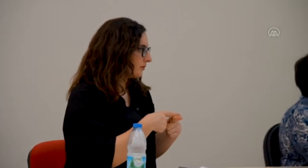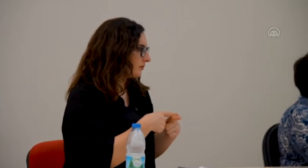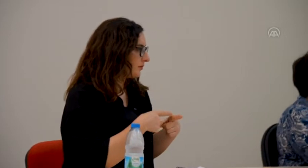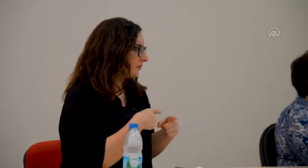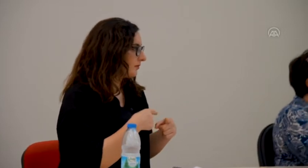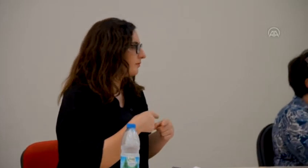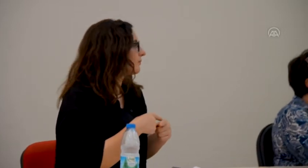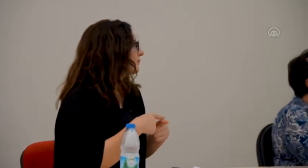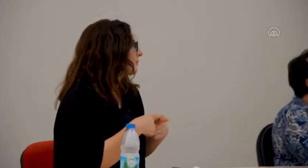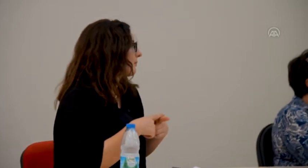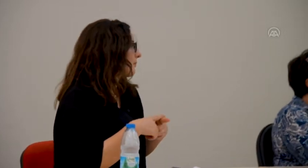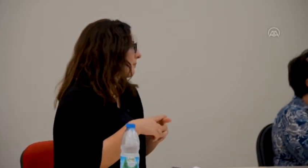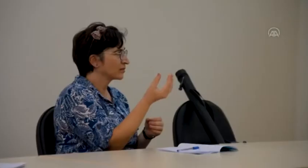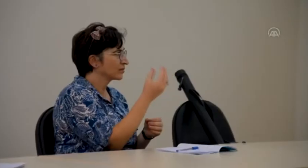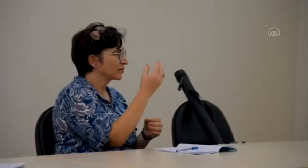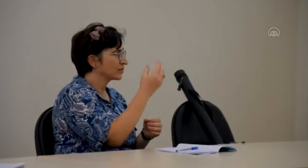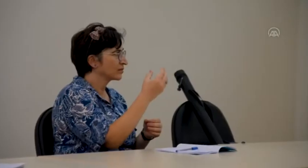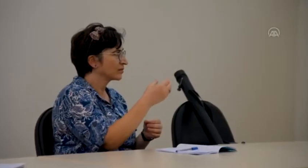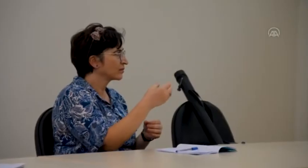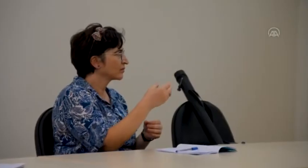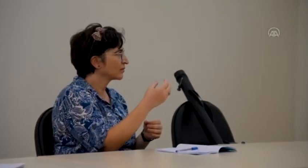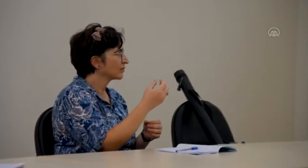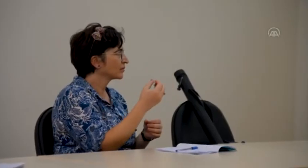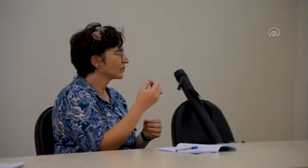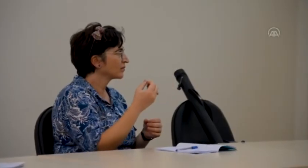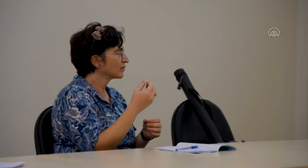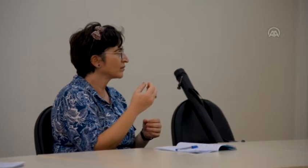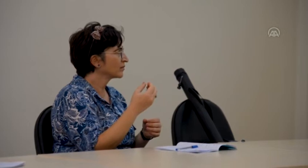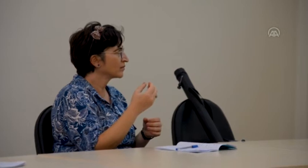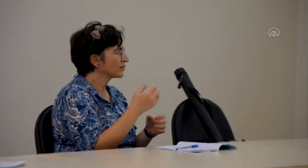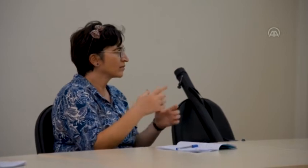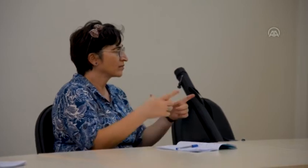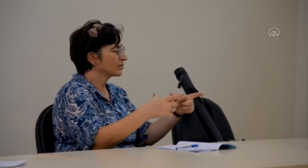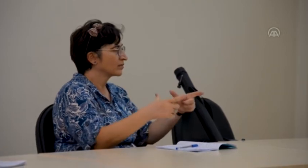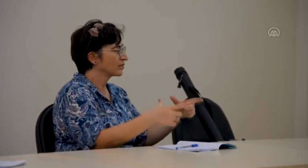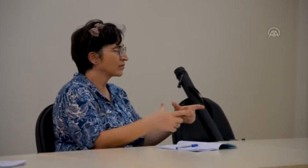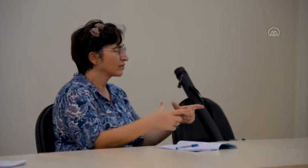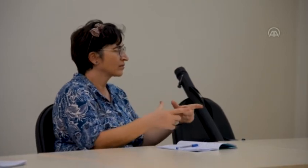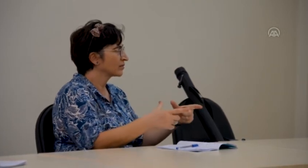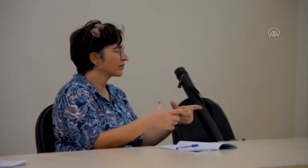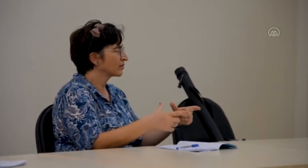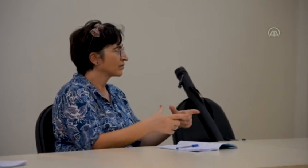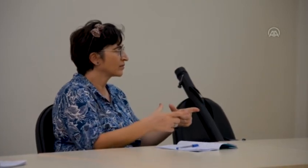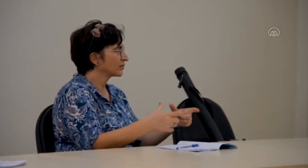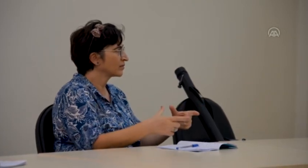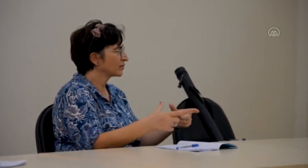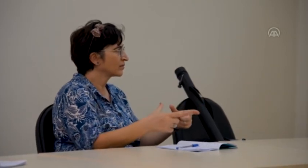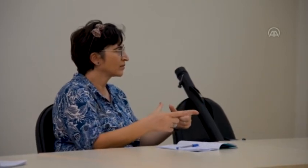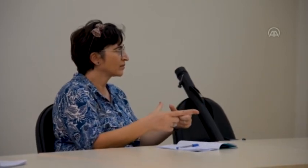Diyarbakır Büyükşehir Belediyesi bünyesinde açılan kursa katılanlar, işitme engelli vatandaşlarla rahat iletişim kurup onların sosyal hayata katılımına